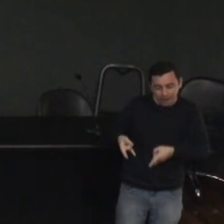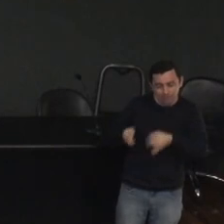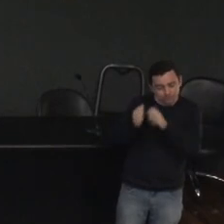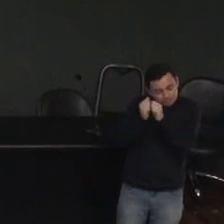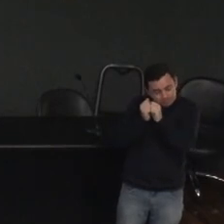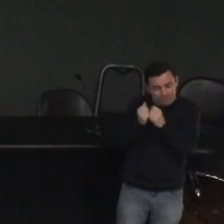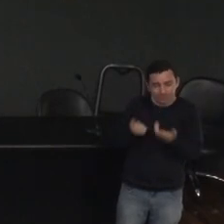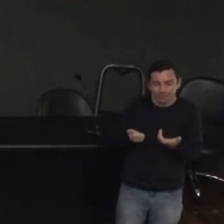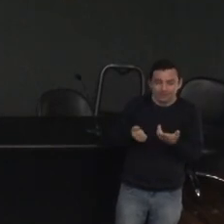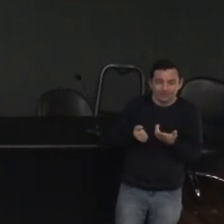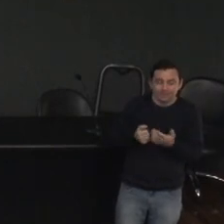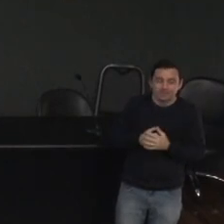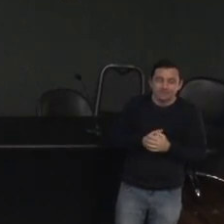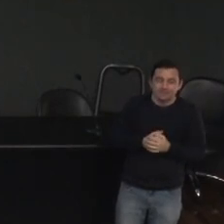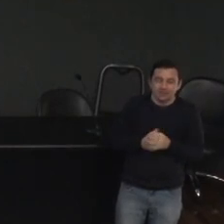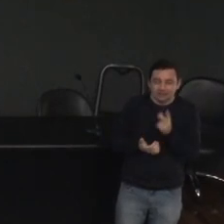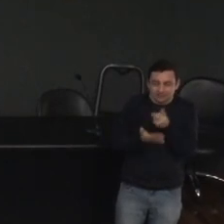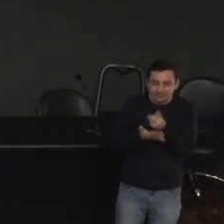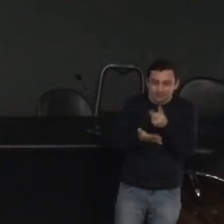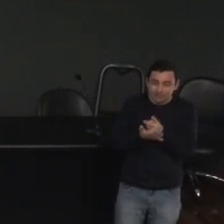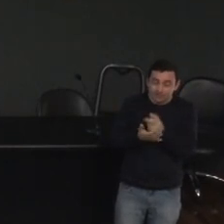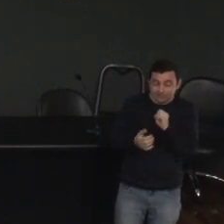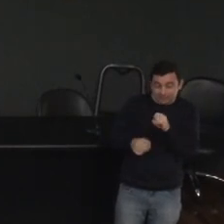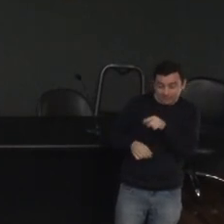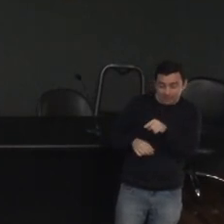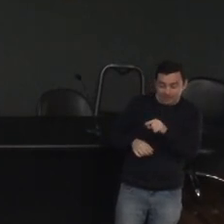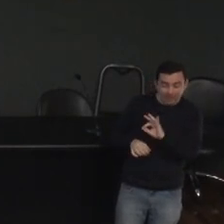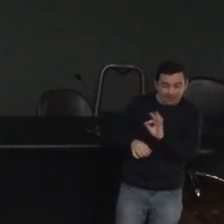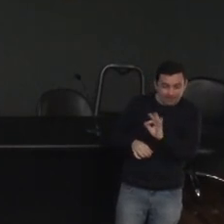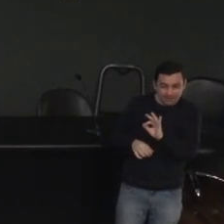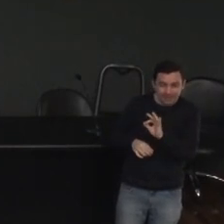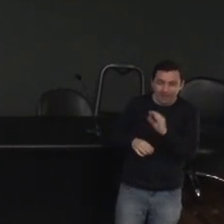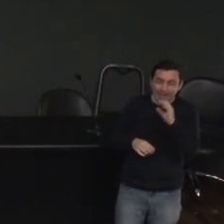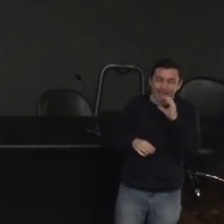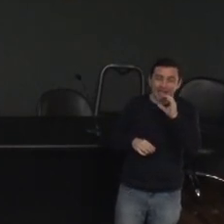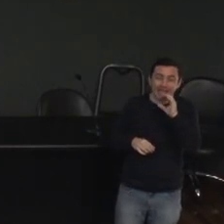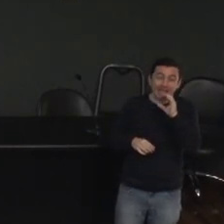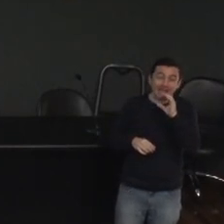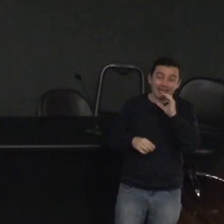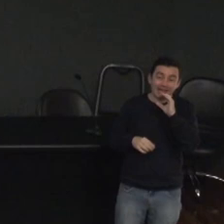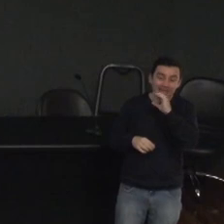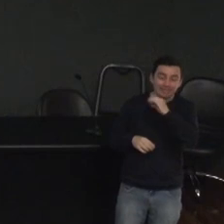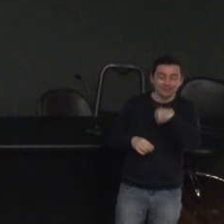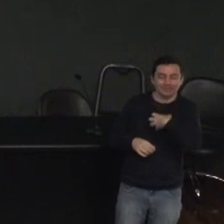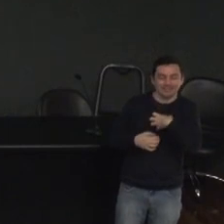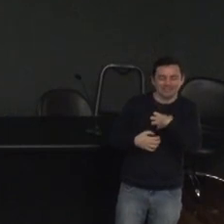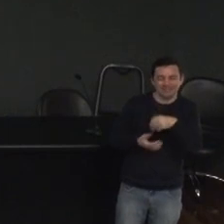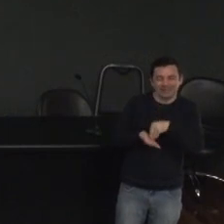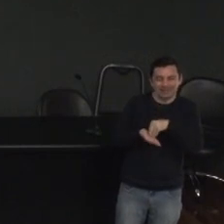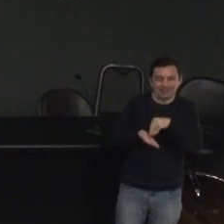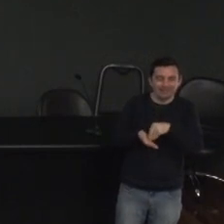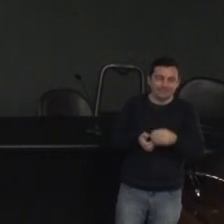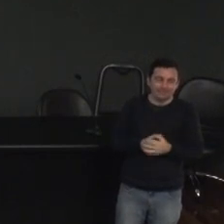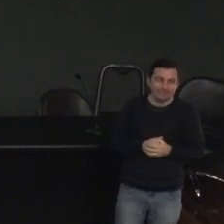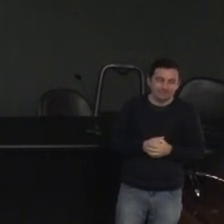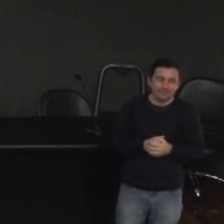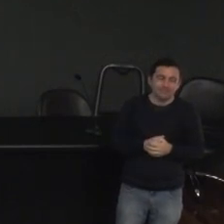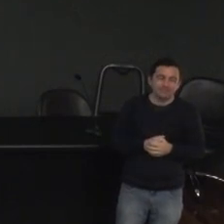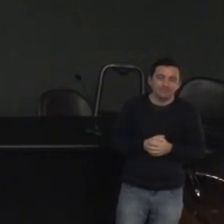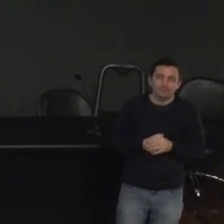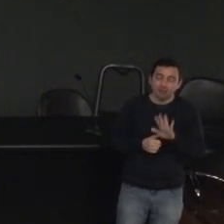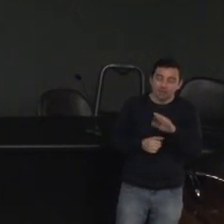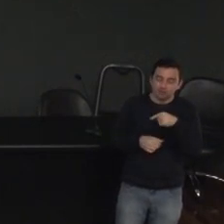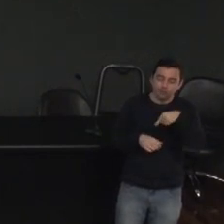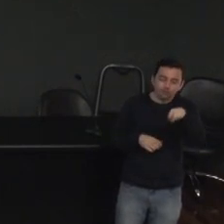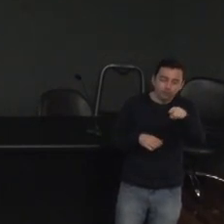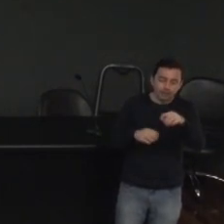e ele vem dorme no meu pé ele quando ele não tá eu sinto falta porque esquenta ele né então Eu amo bichinho aí eu fui levar ele no fui levar ele